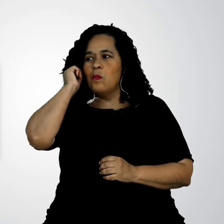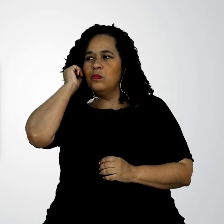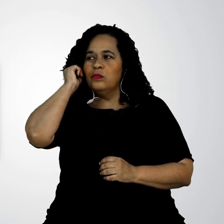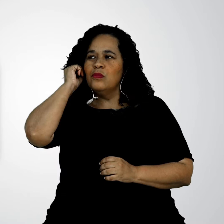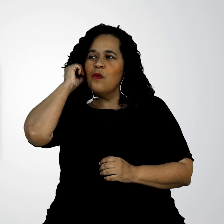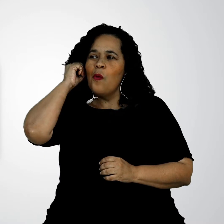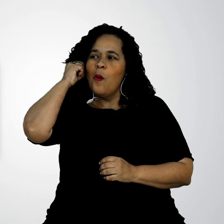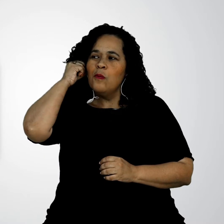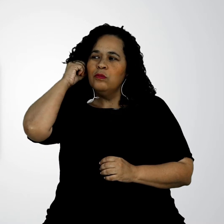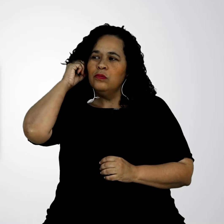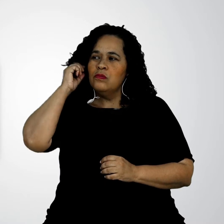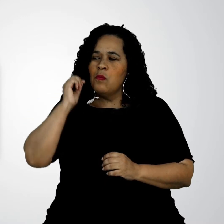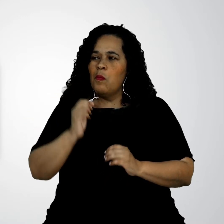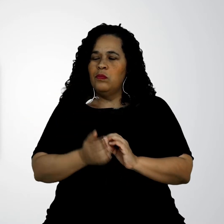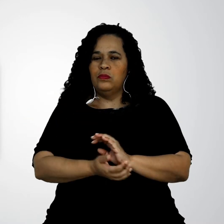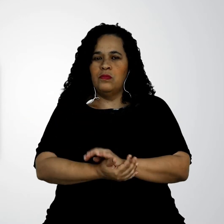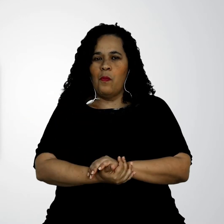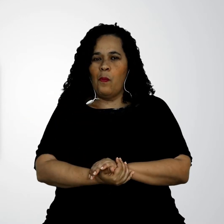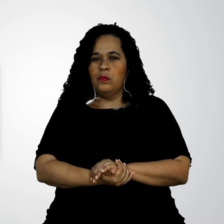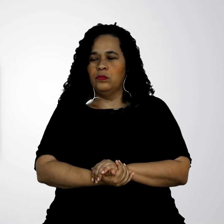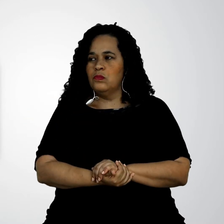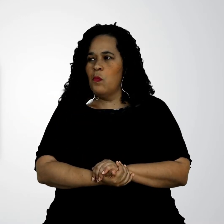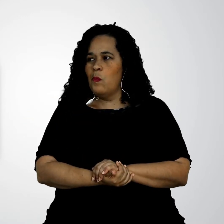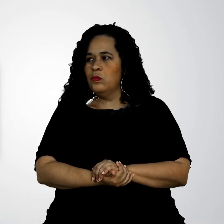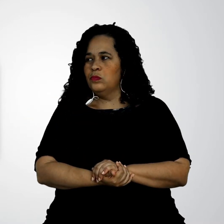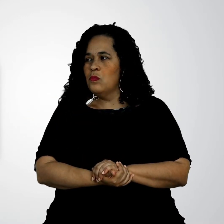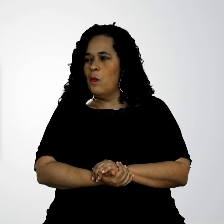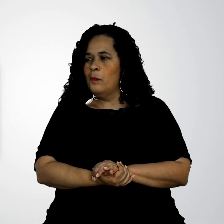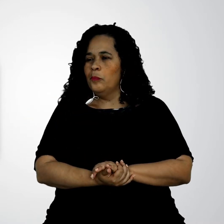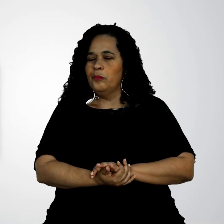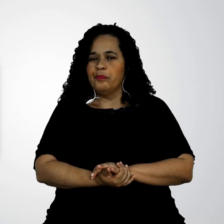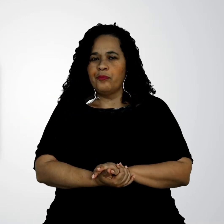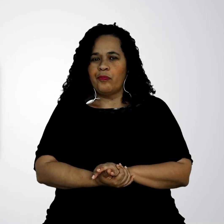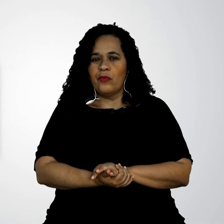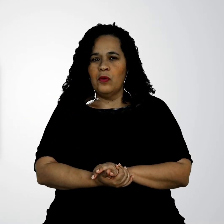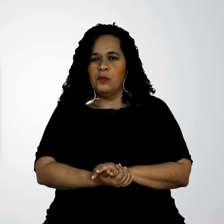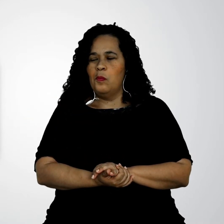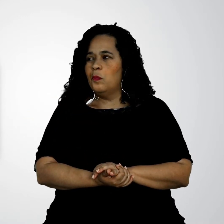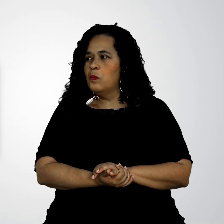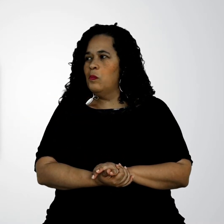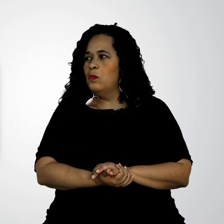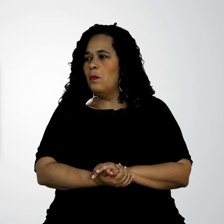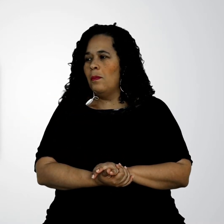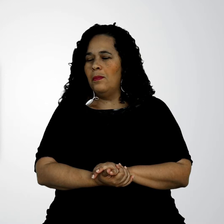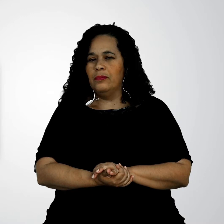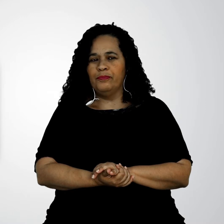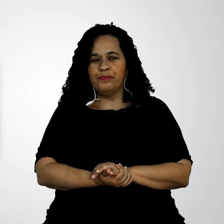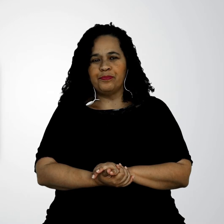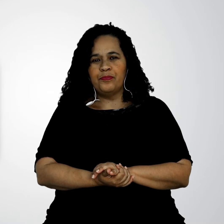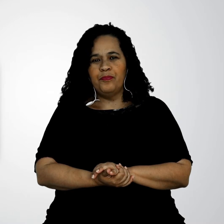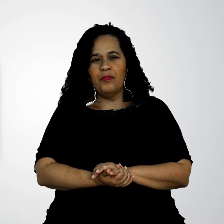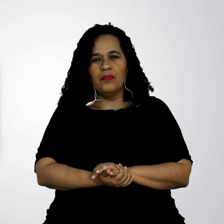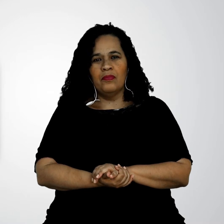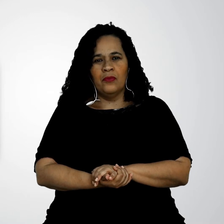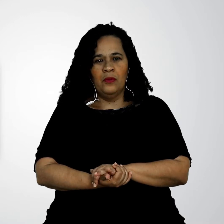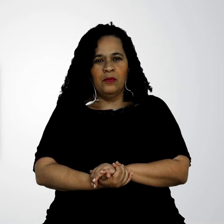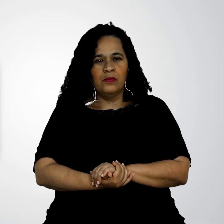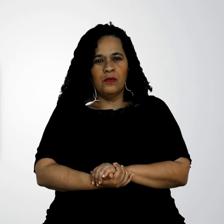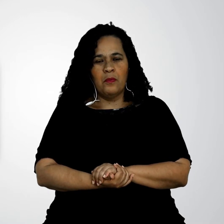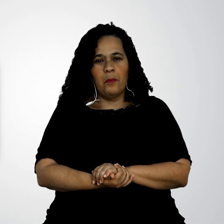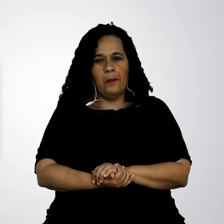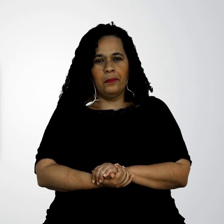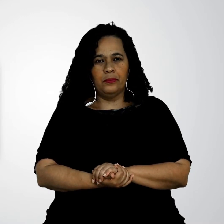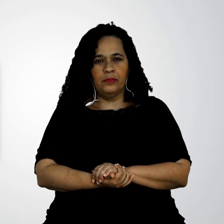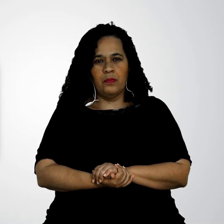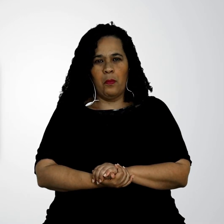assunto, Eu vou voltar a câmera em você e você fala que o pastor Willi. Então, Tá bom. Beleza, fazer a contagem.